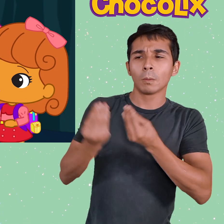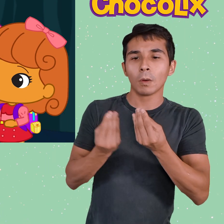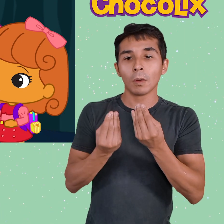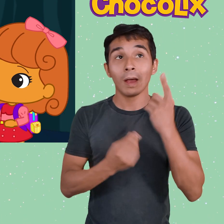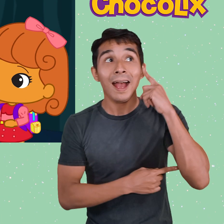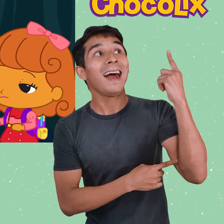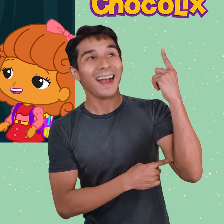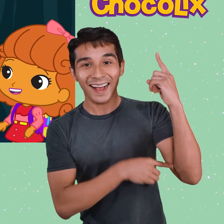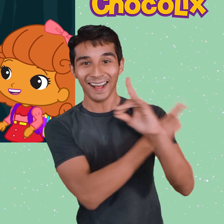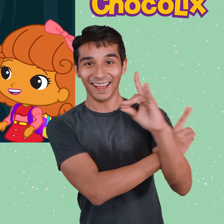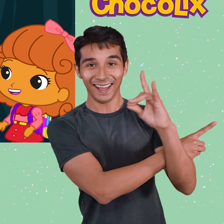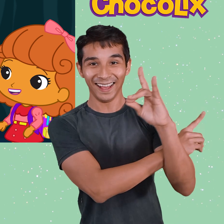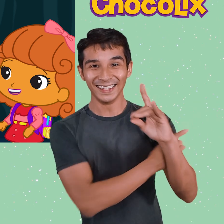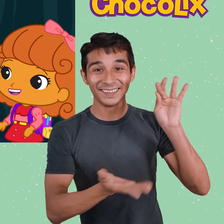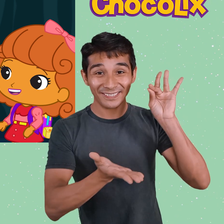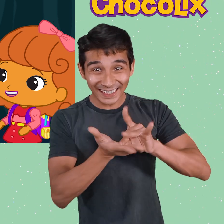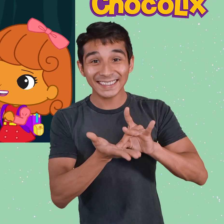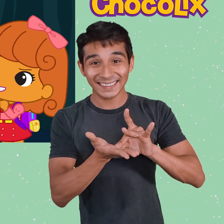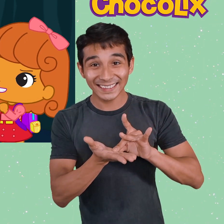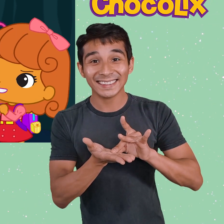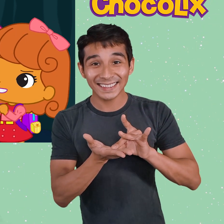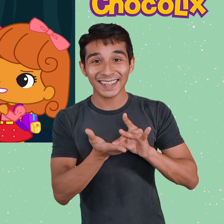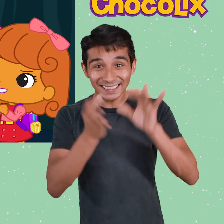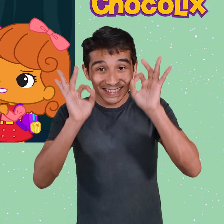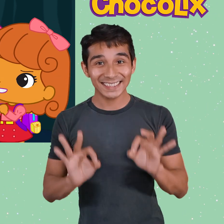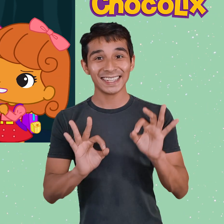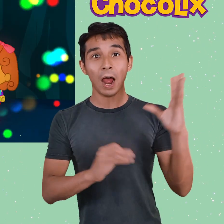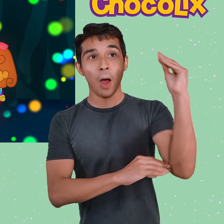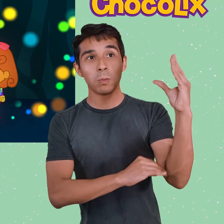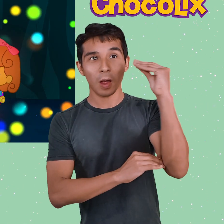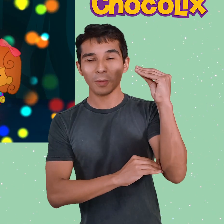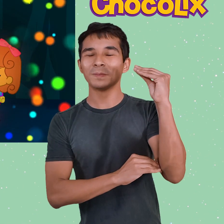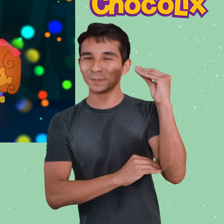Chocomac tem razão. Ela sim. O latido dela é inconfundível.